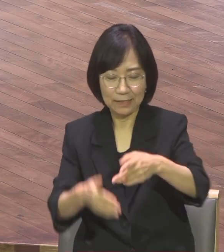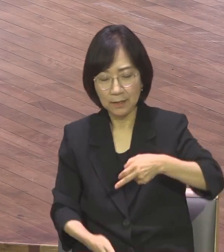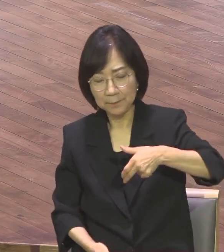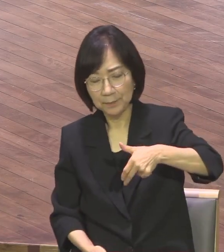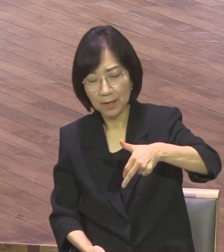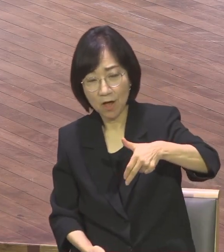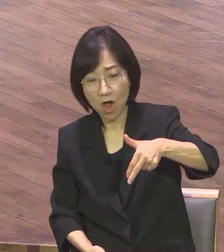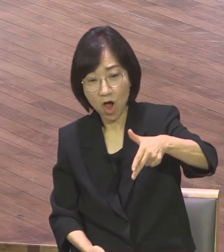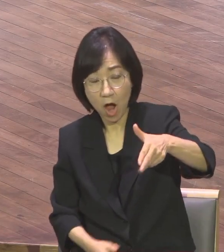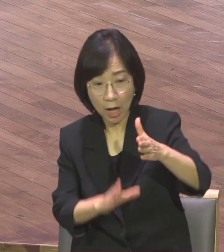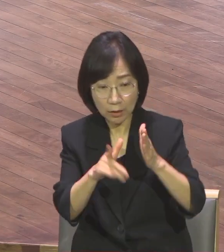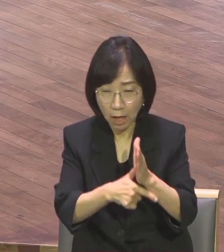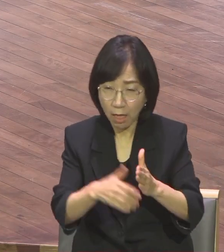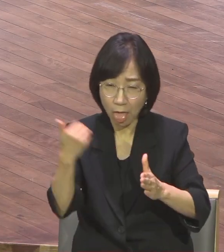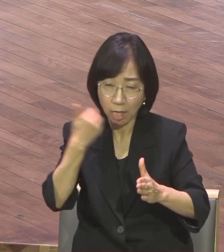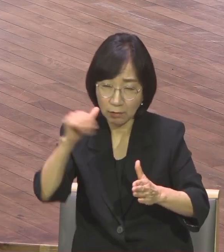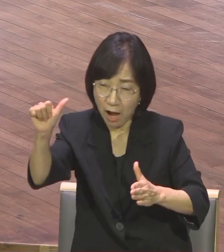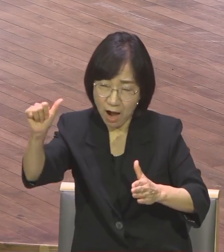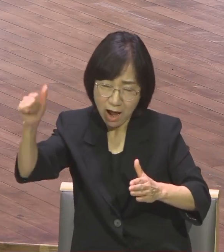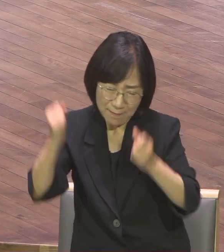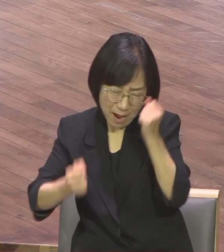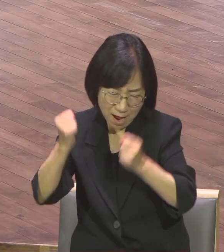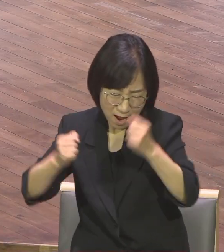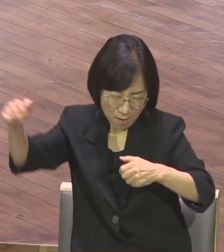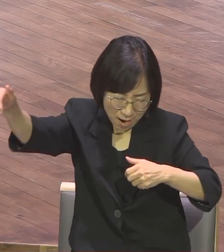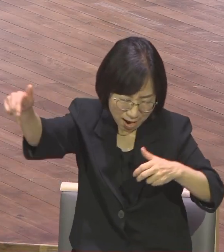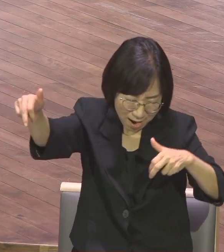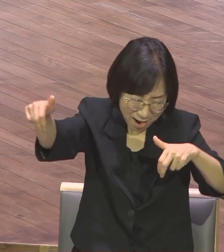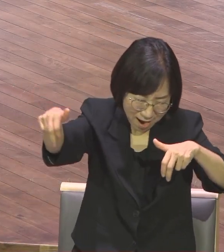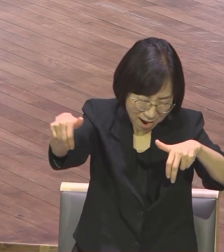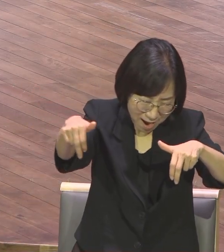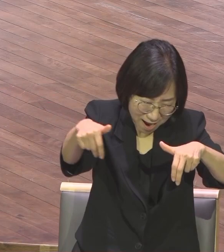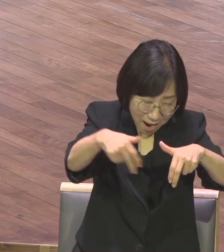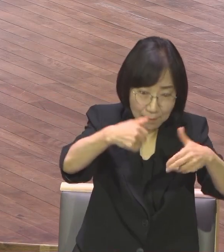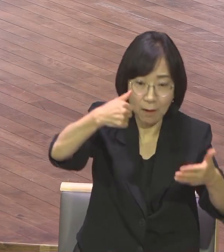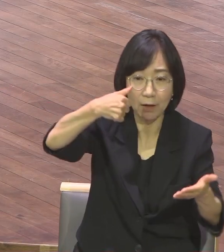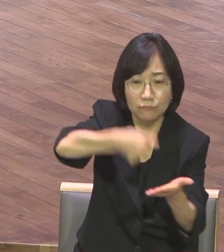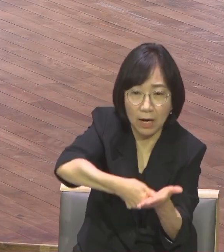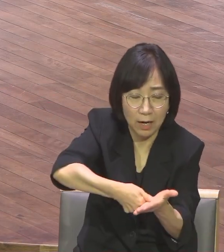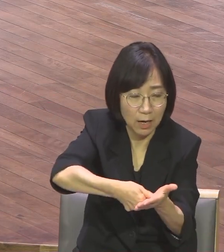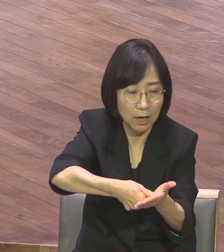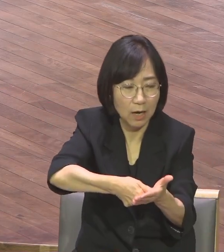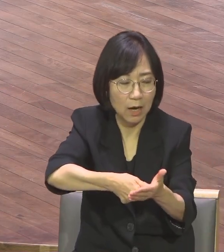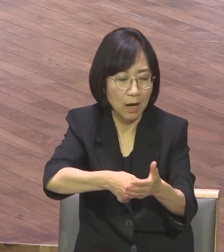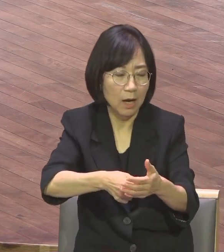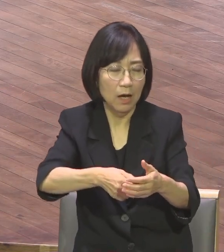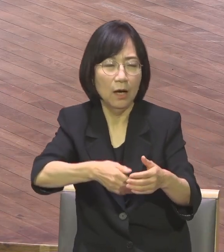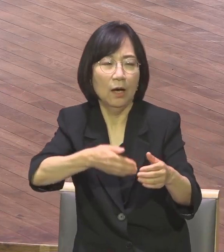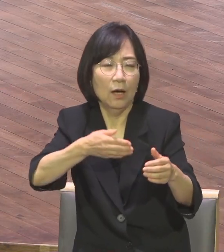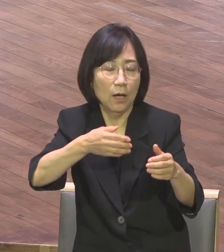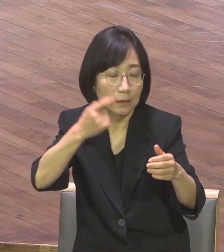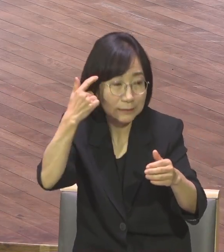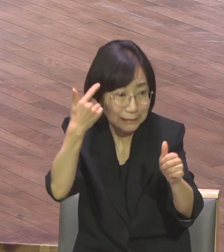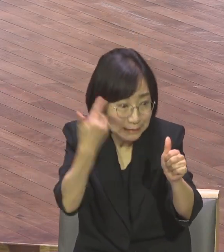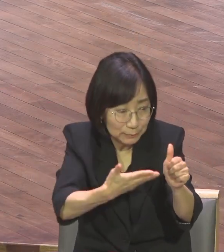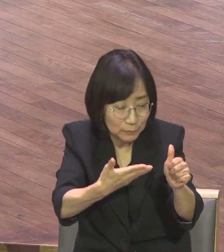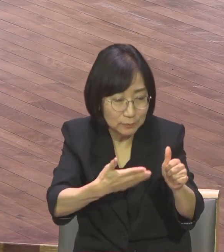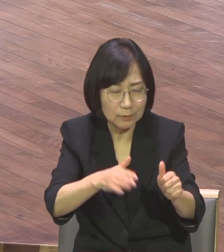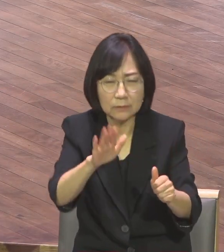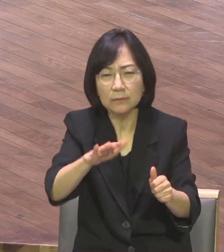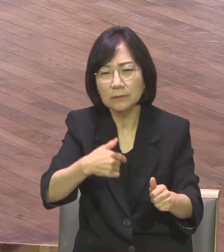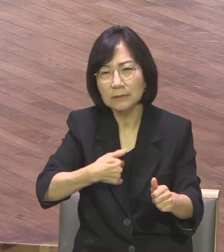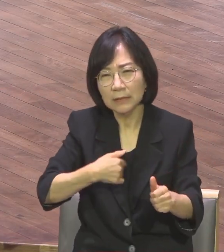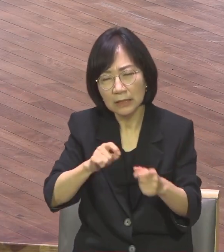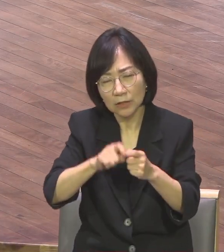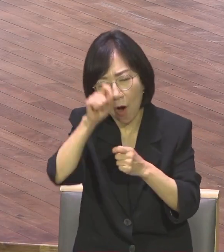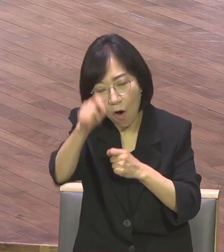사람이 달려와서 꿇어 앉아 묻자오되, 선한 선생님이여, 내가 무엇을 하여야 영생을